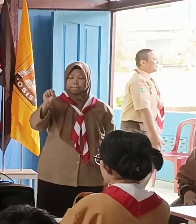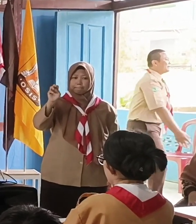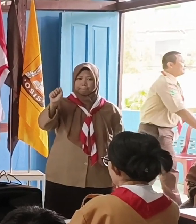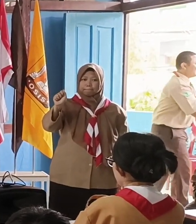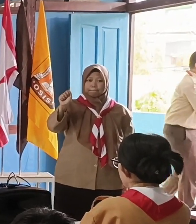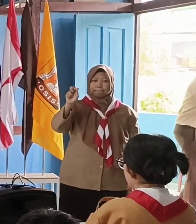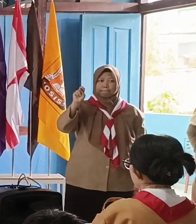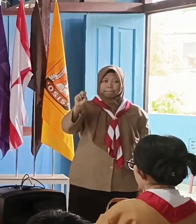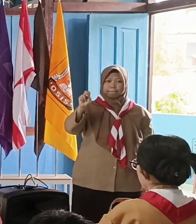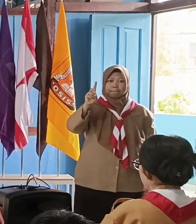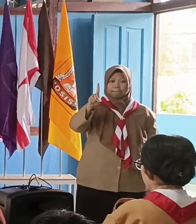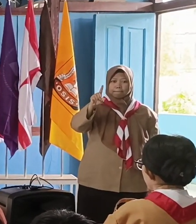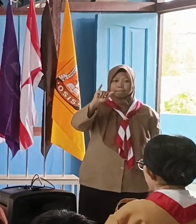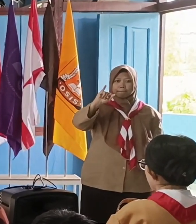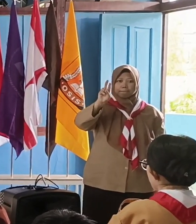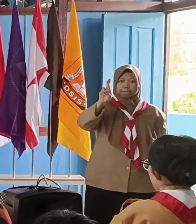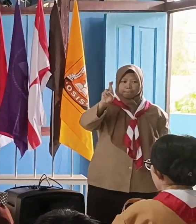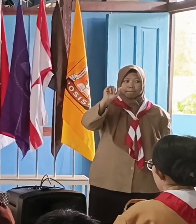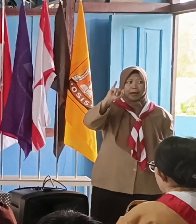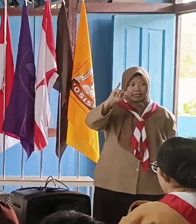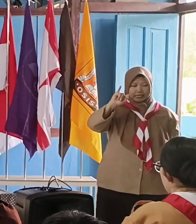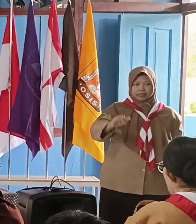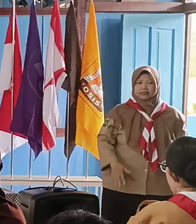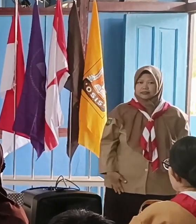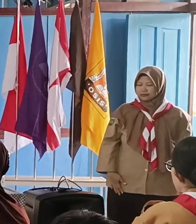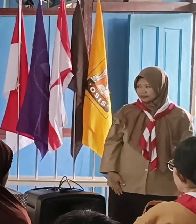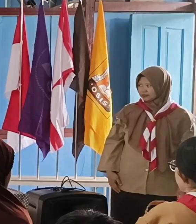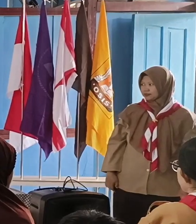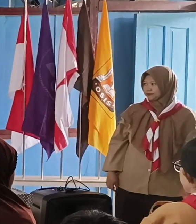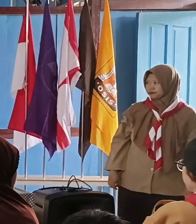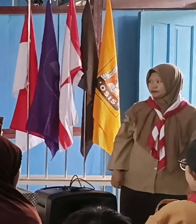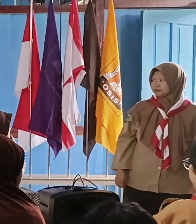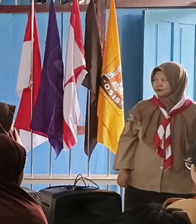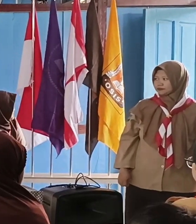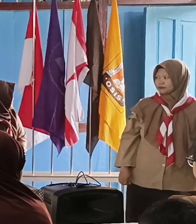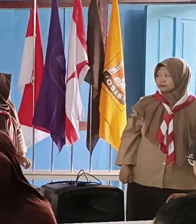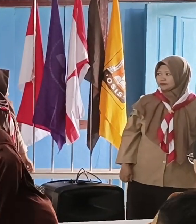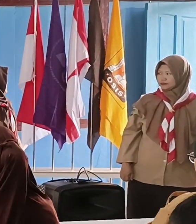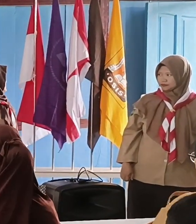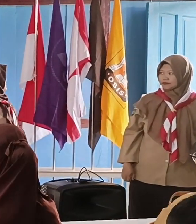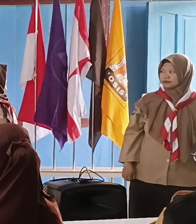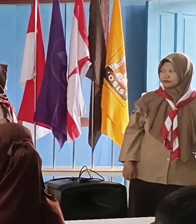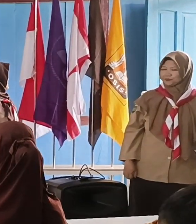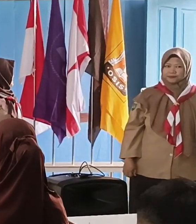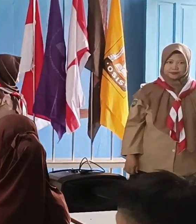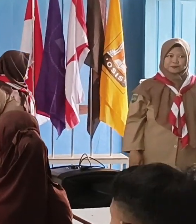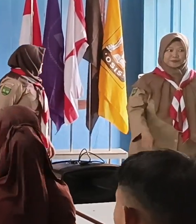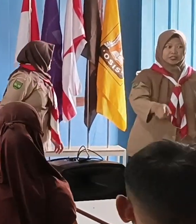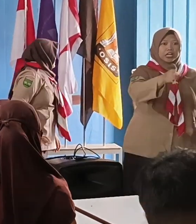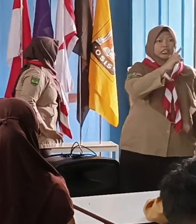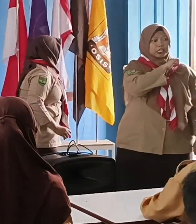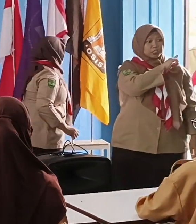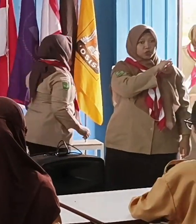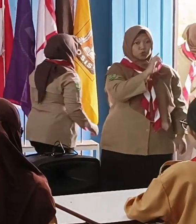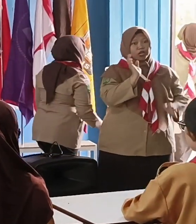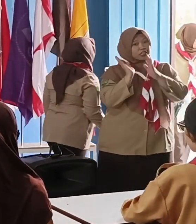ya, itu suatu kebanggaan yang luar biasa. Mereka akan mengenang sampai akhir hidup kita. Makanya saya